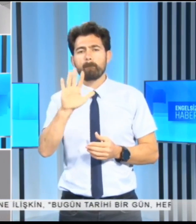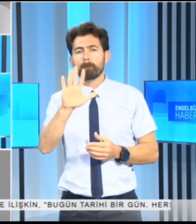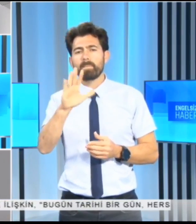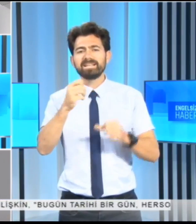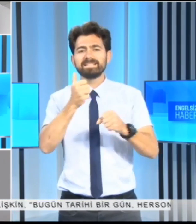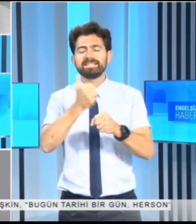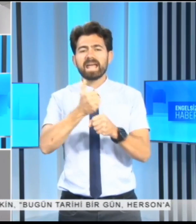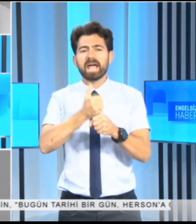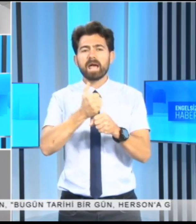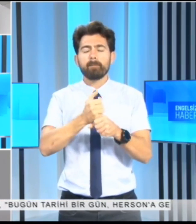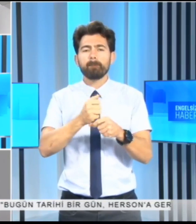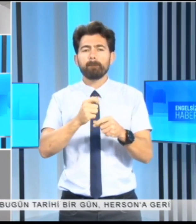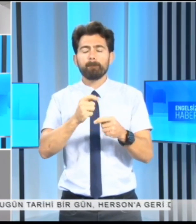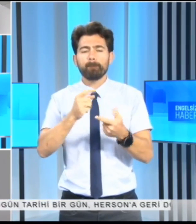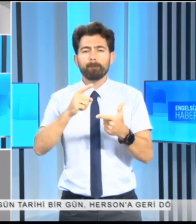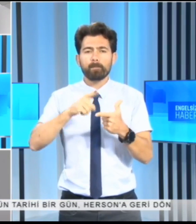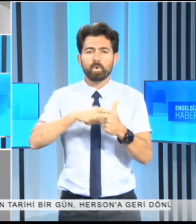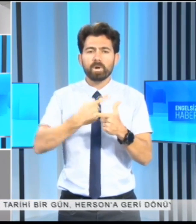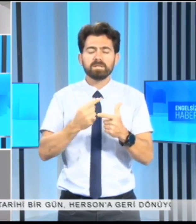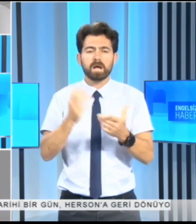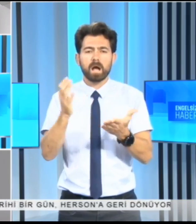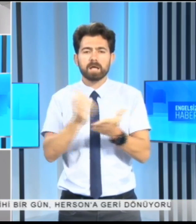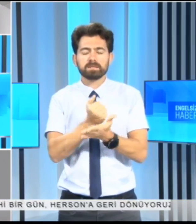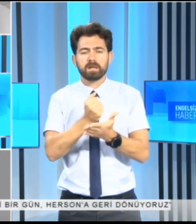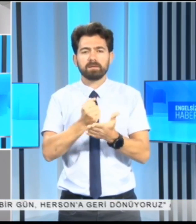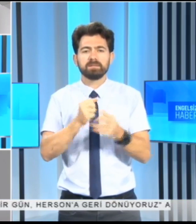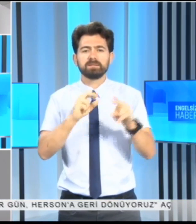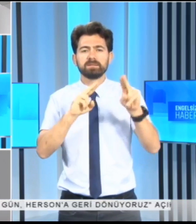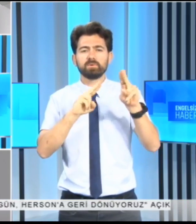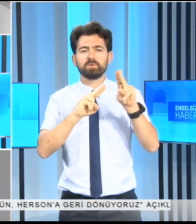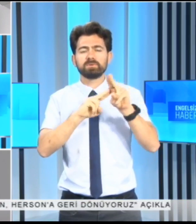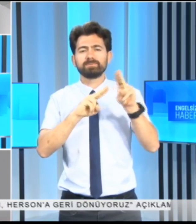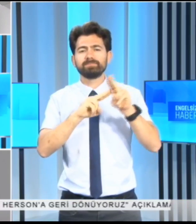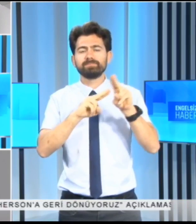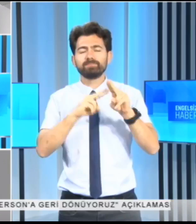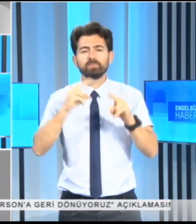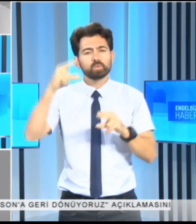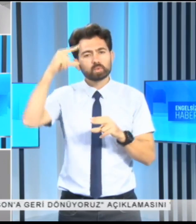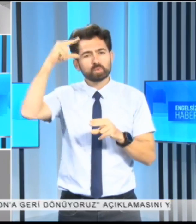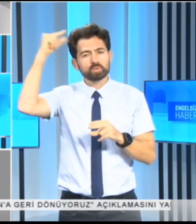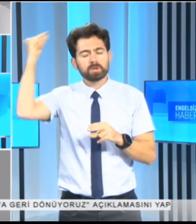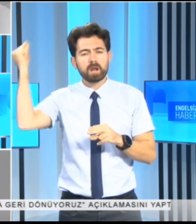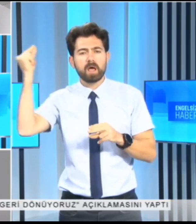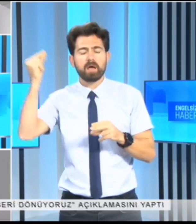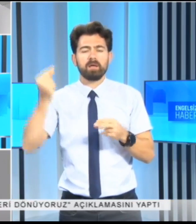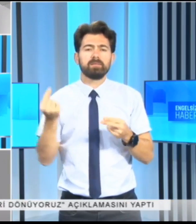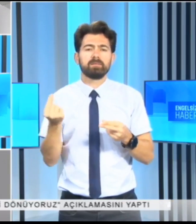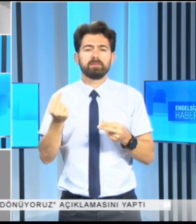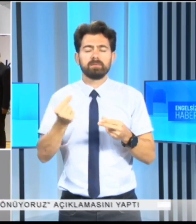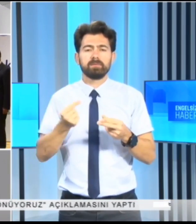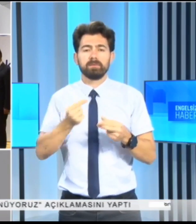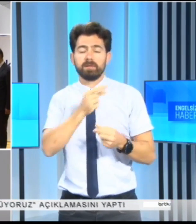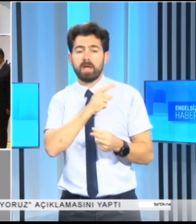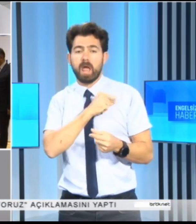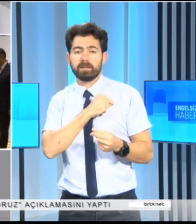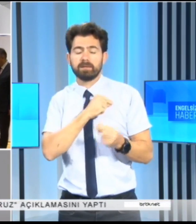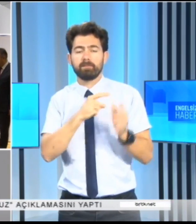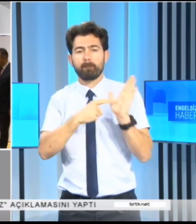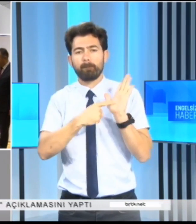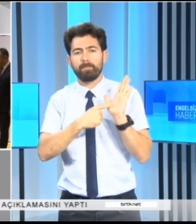4,5-5g ihalesini kazanan Kuzey Kıbrıs Turkcell'e yetkilendirme belgesi verildi